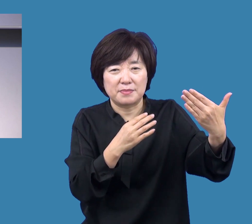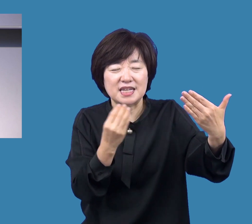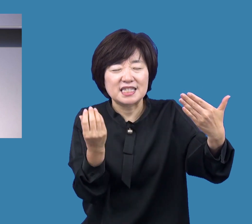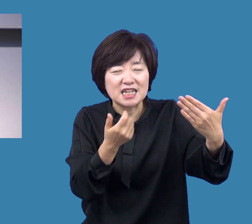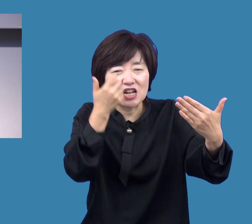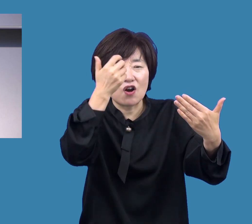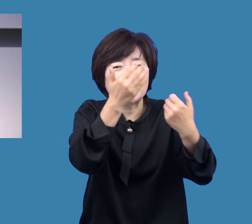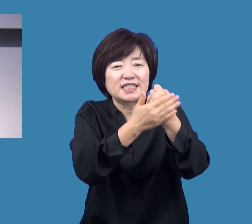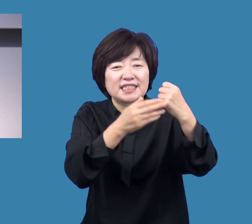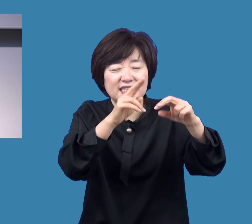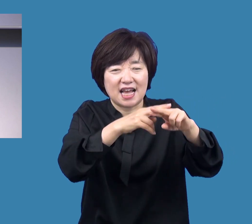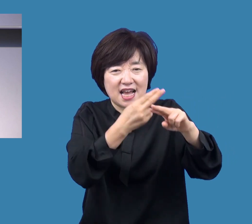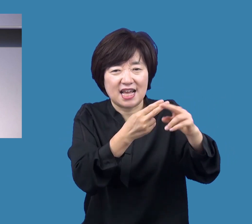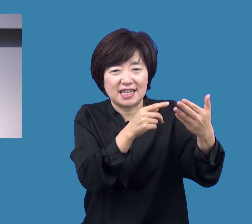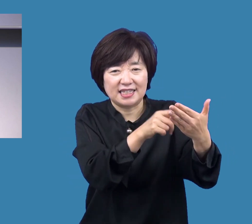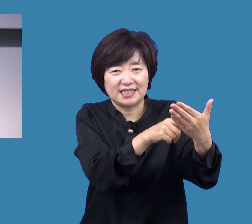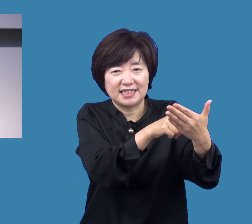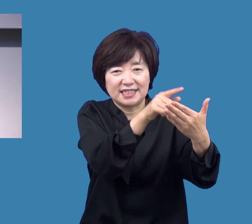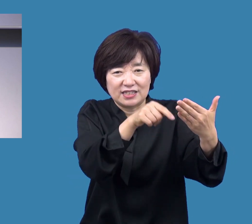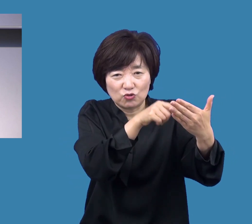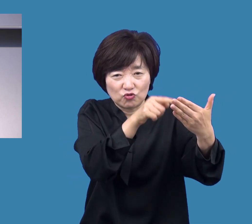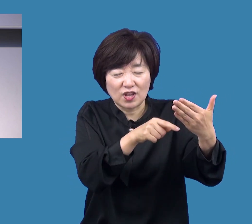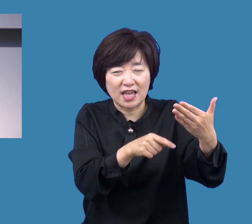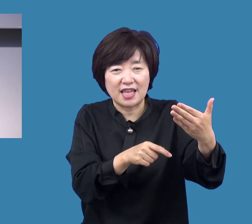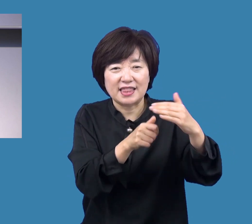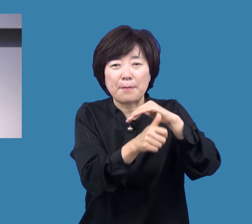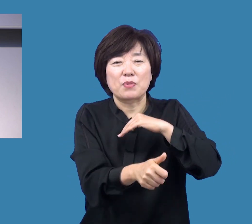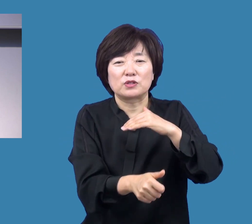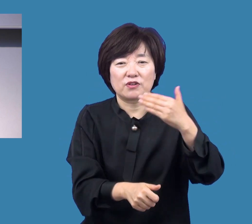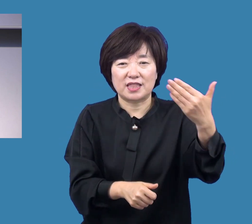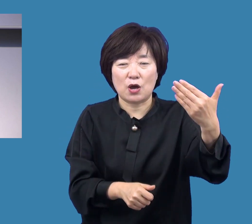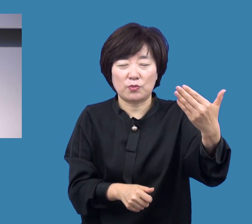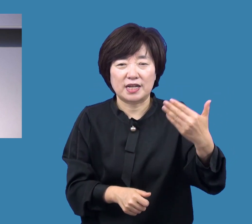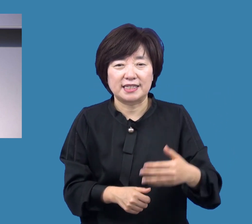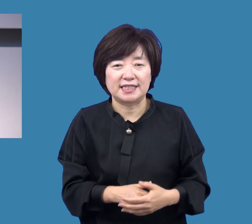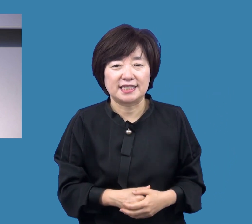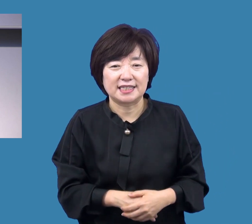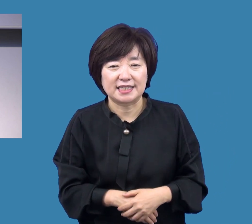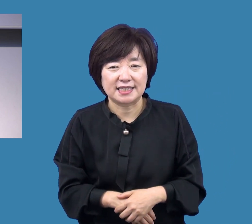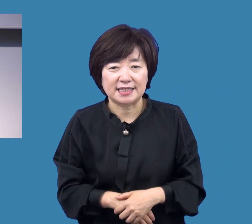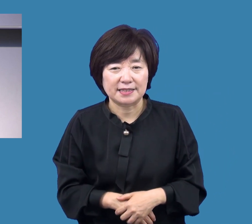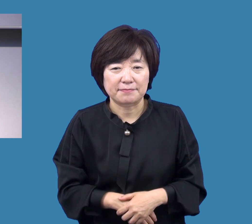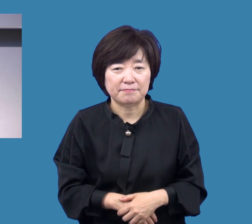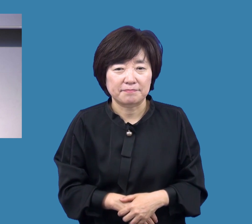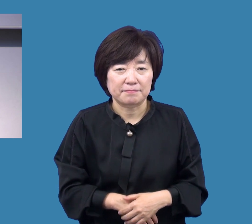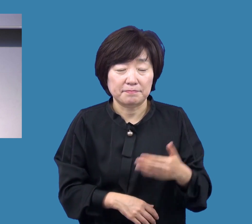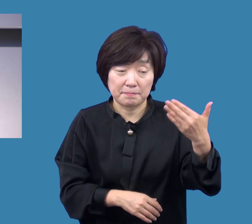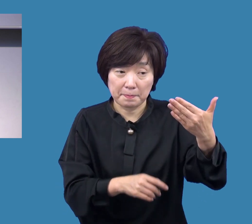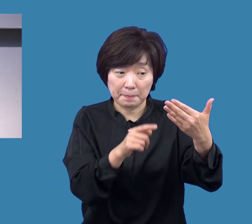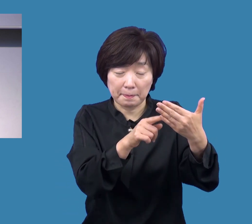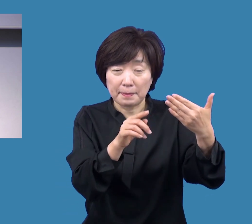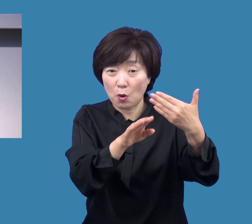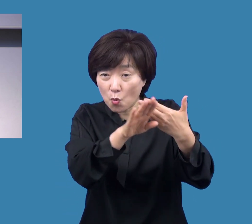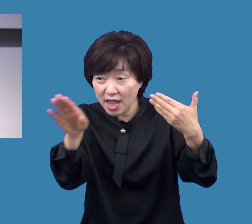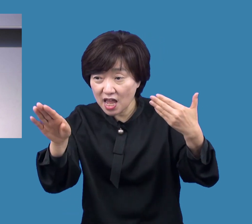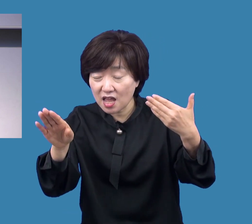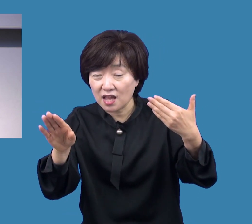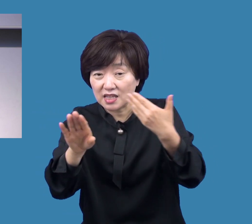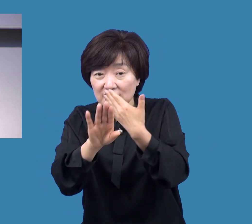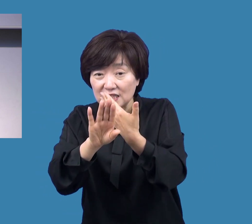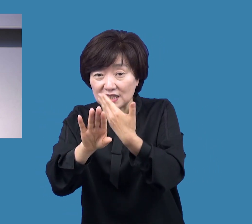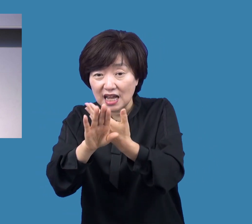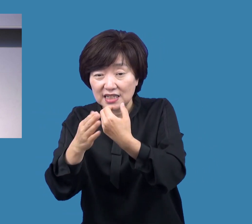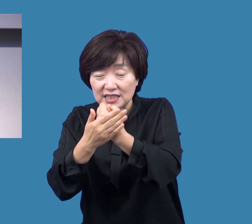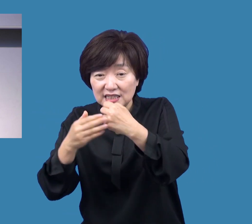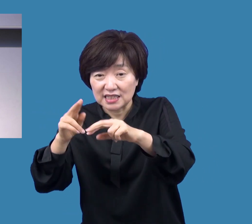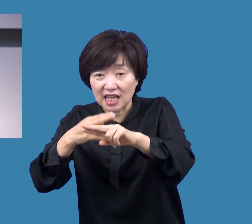은사들이 있다는 거예요. 그런데 그 중에 대표적인 은사들을 그냥 추려서 얘기한 겁니다. 뭐 이것 이외에 다른 은사가 있다 그래서